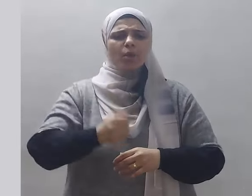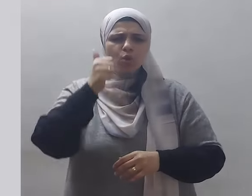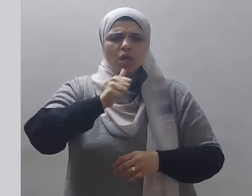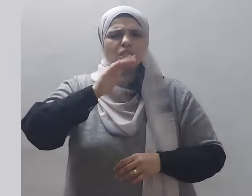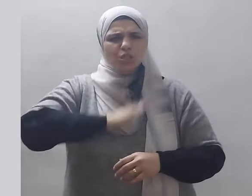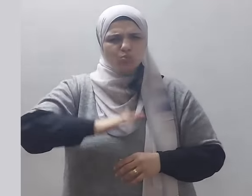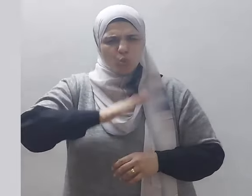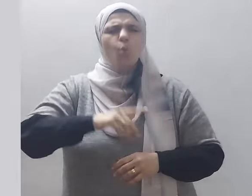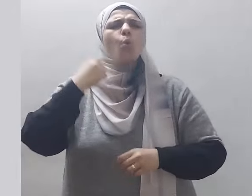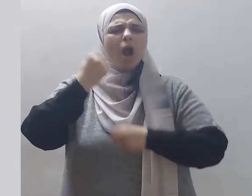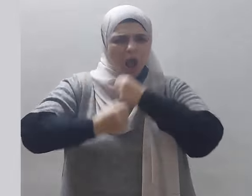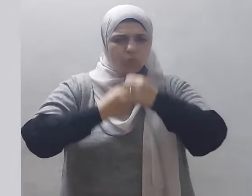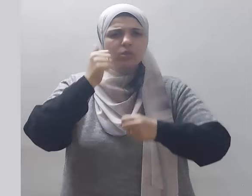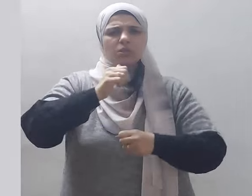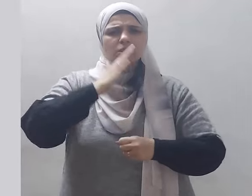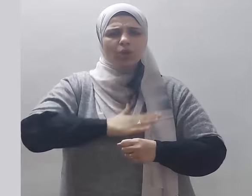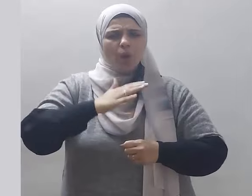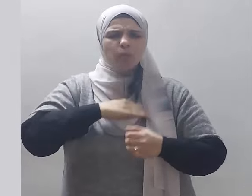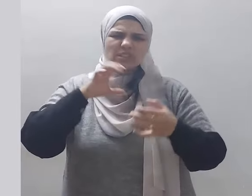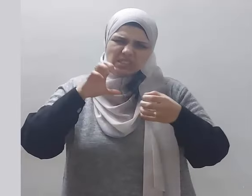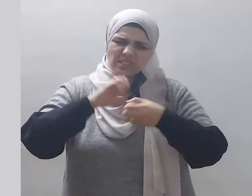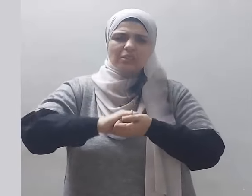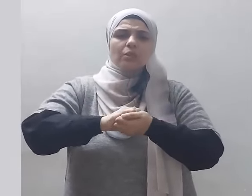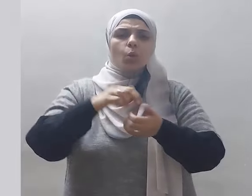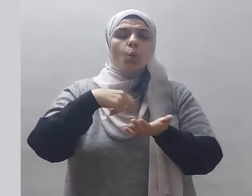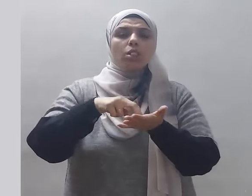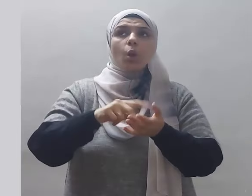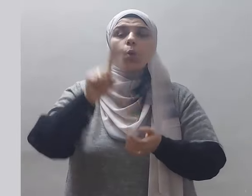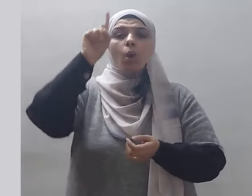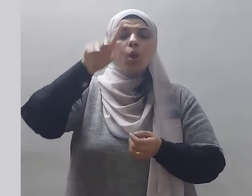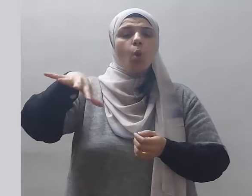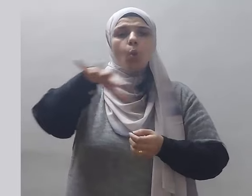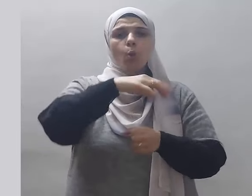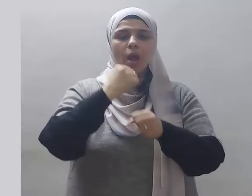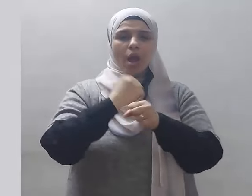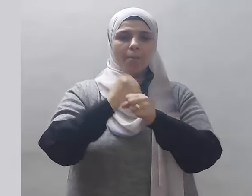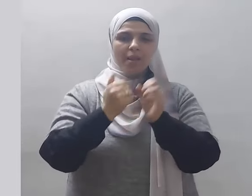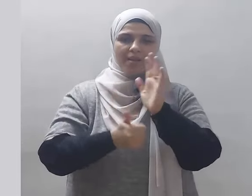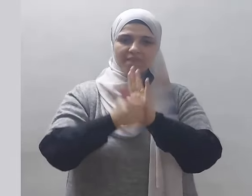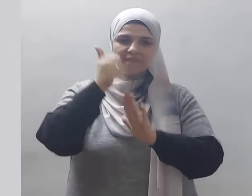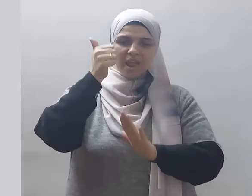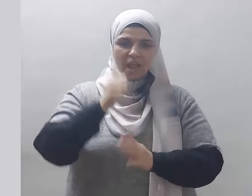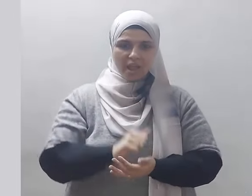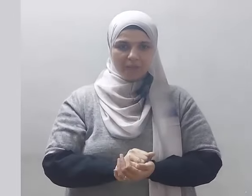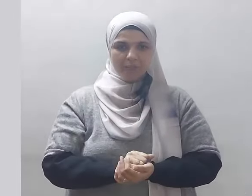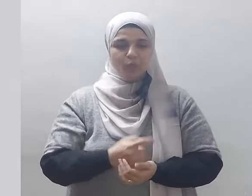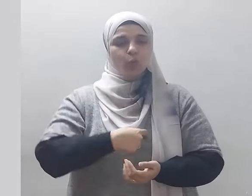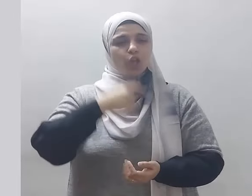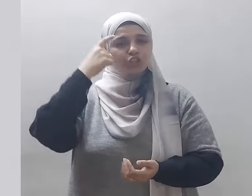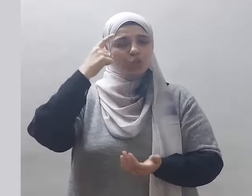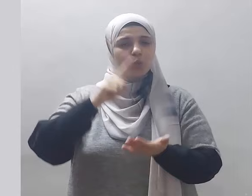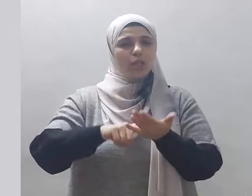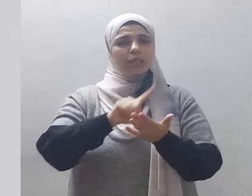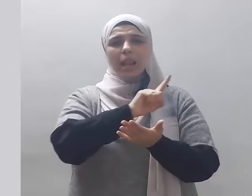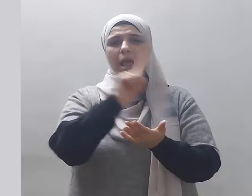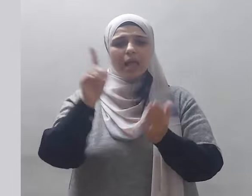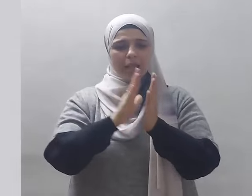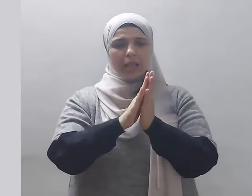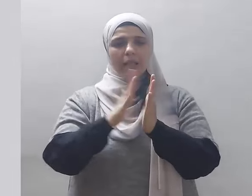وصابروا ورابطوا واتقوا الله لعلكم تفلحون واشهد ان لا اله الا